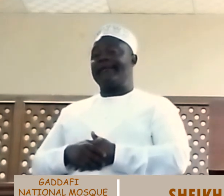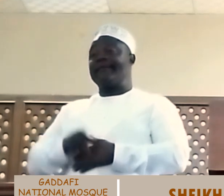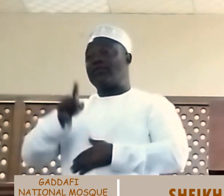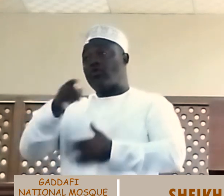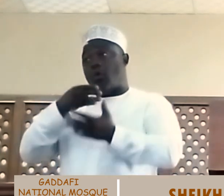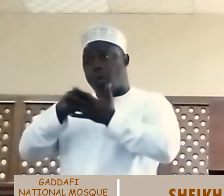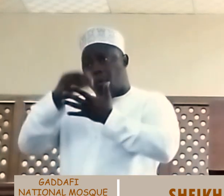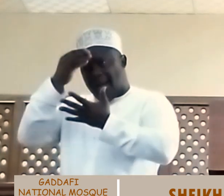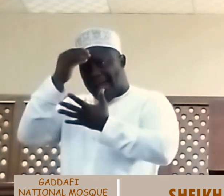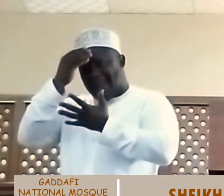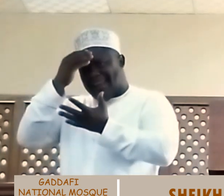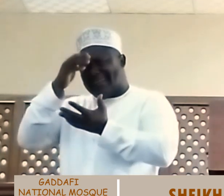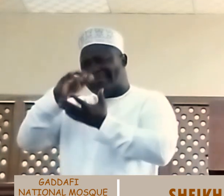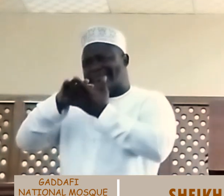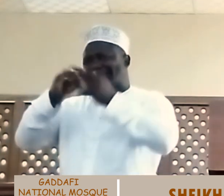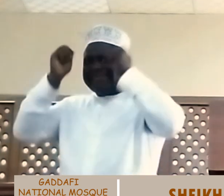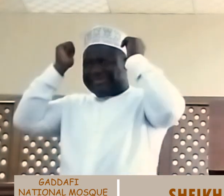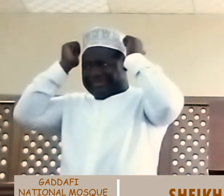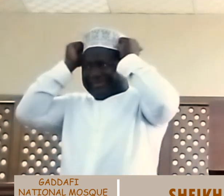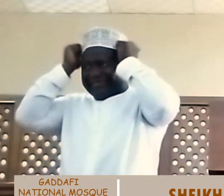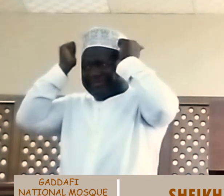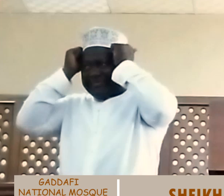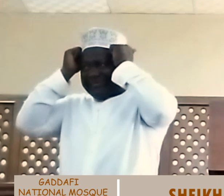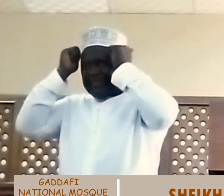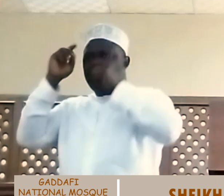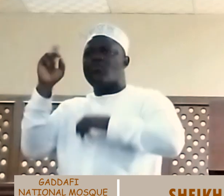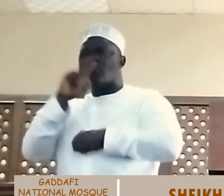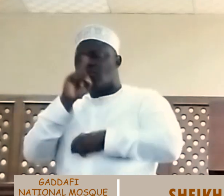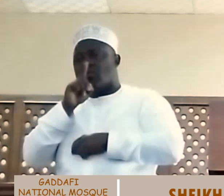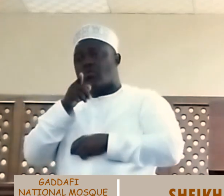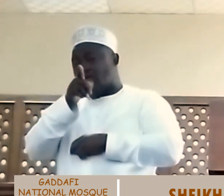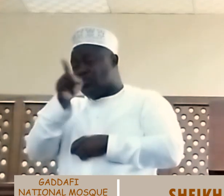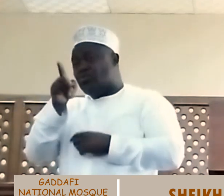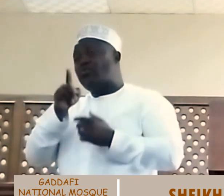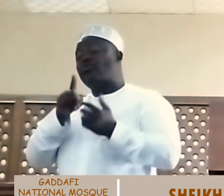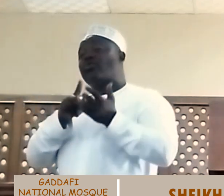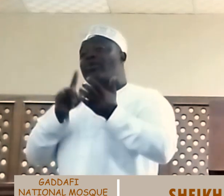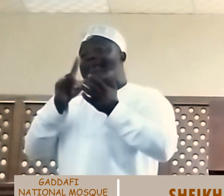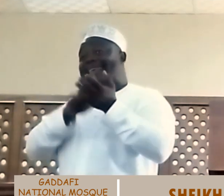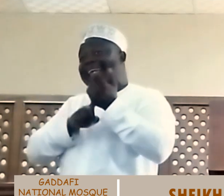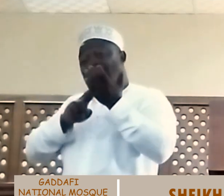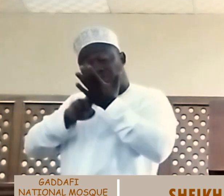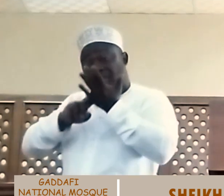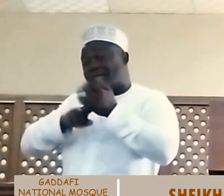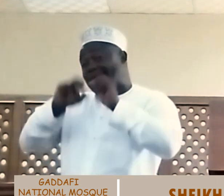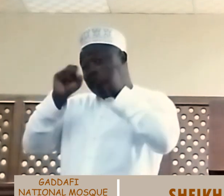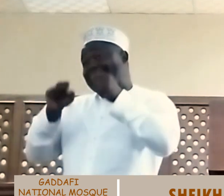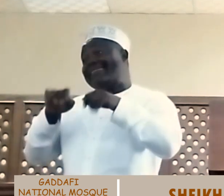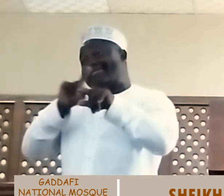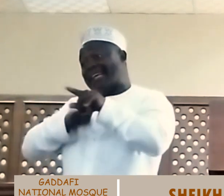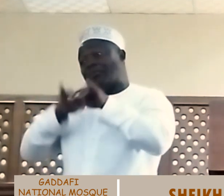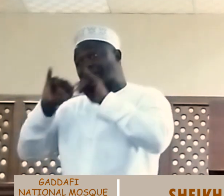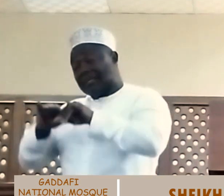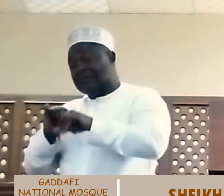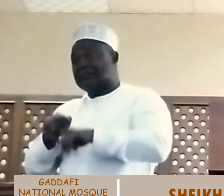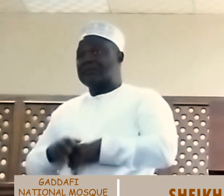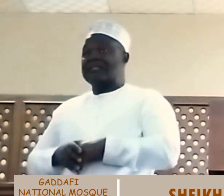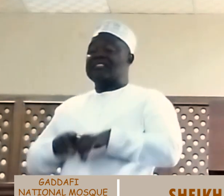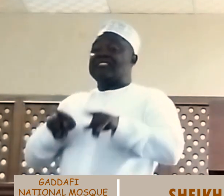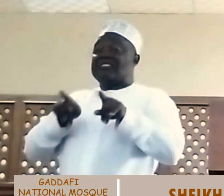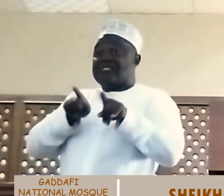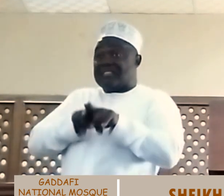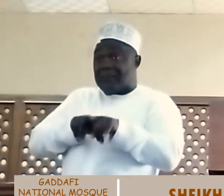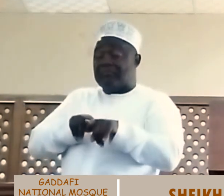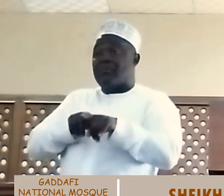okusoma kw'okungi bwe kutyo, abantu bagenda kugasa kuganyulwamu ng'okyaliwo era